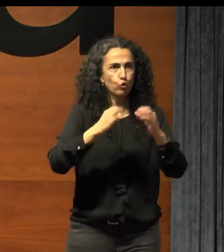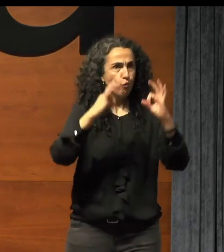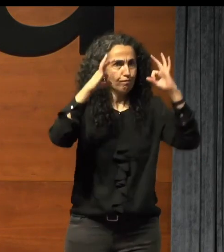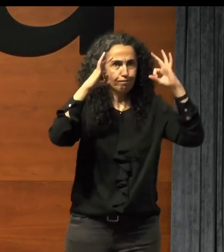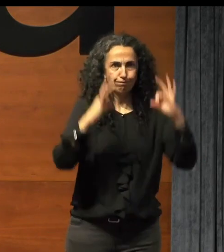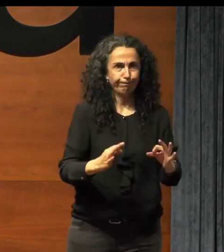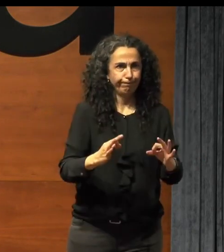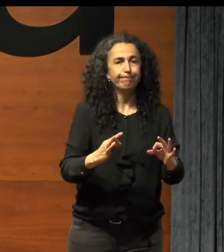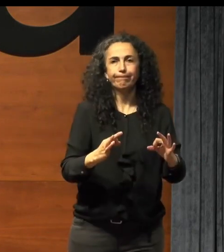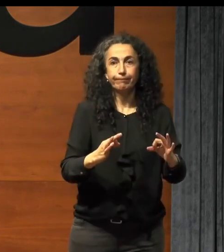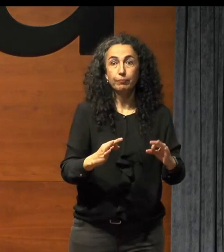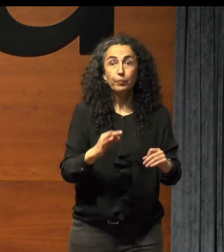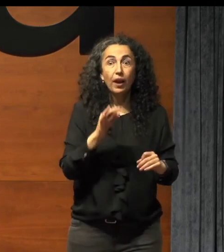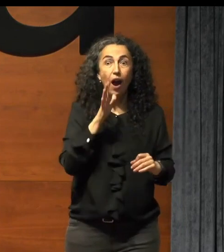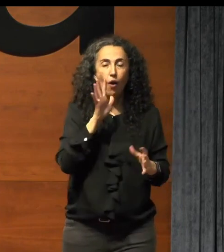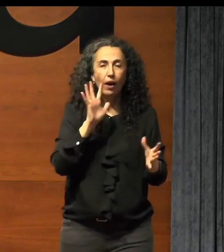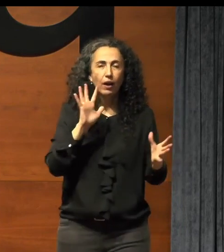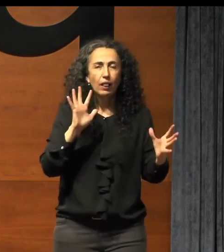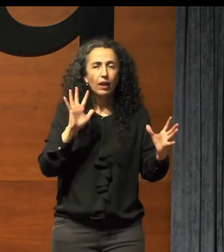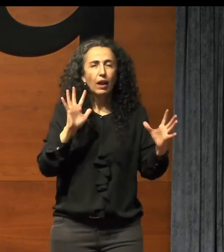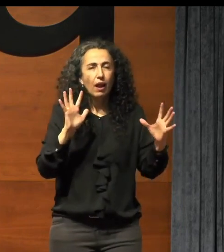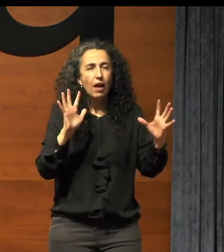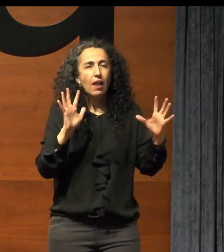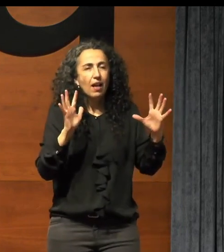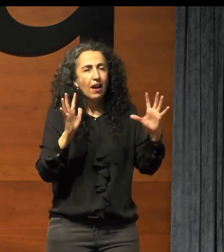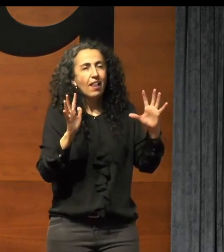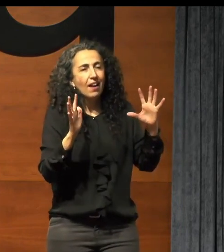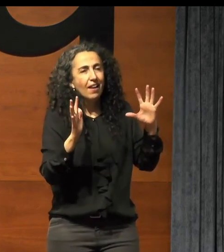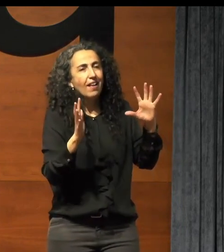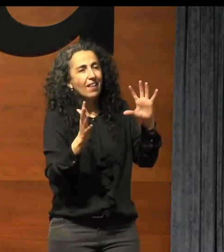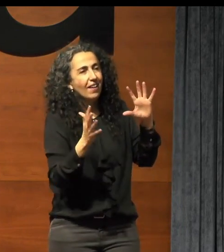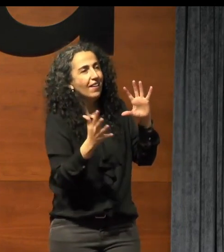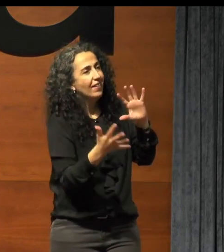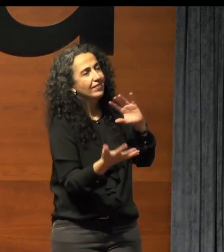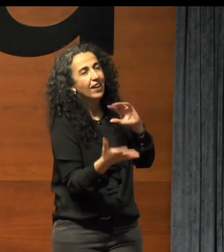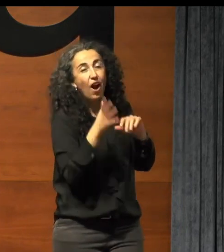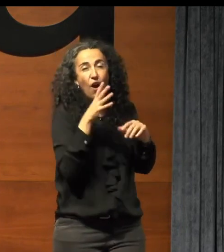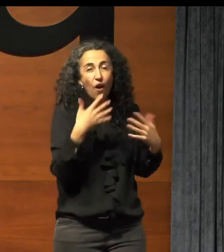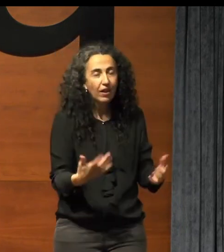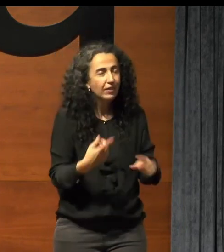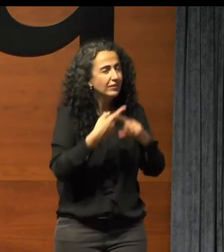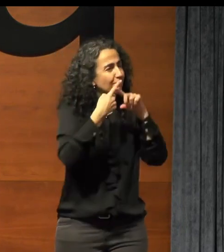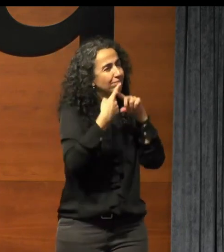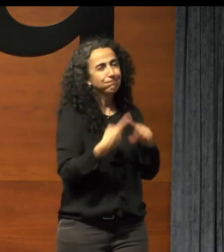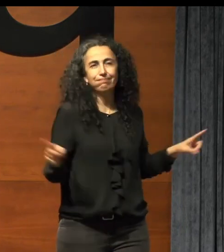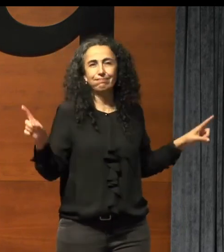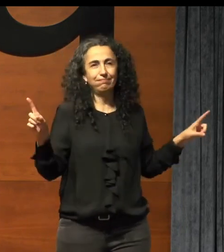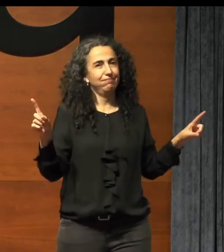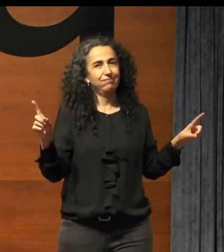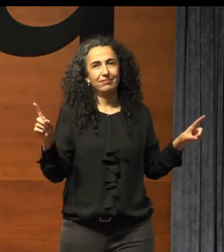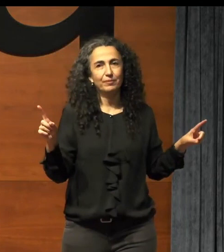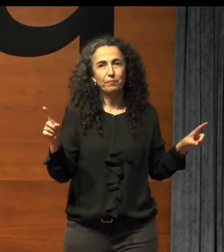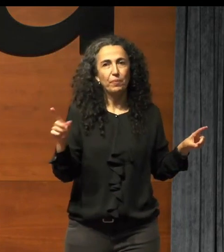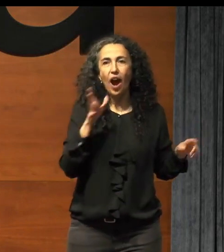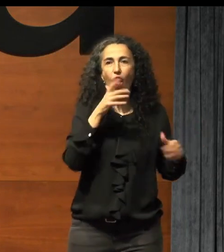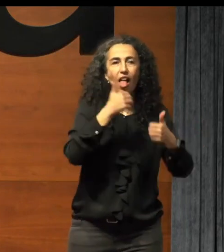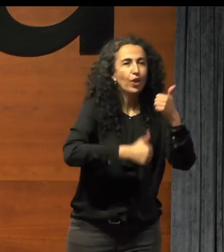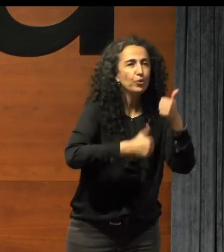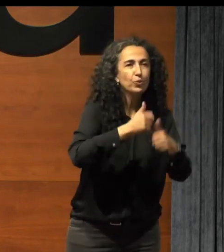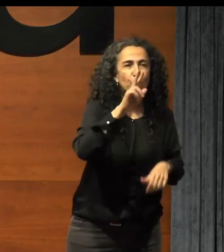Como digo, era un concurso y poco a poco ha ido evolucionando hasta lo que nos encontramos